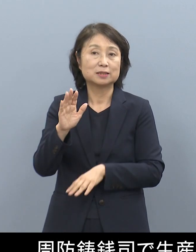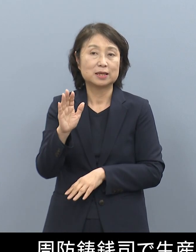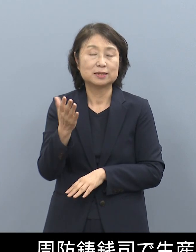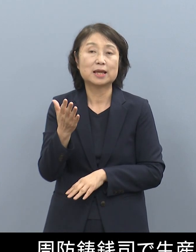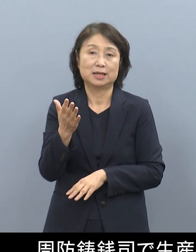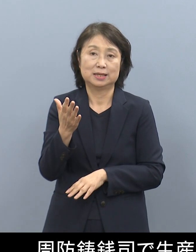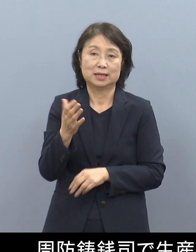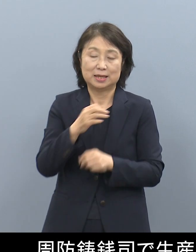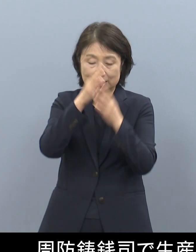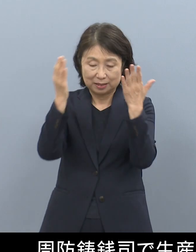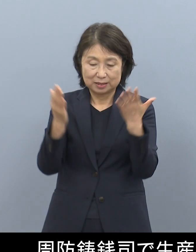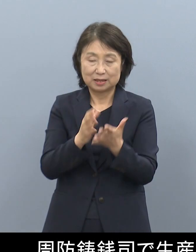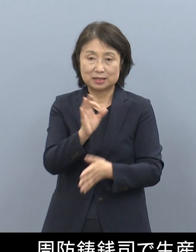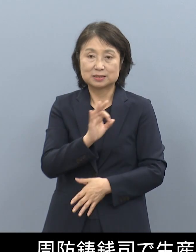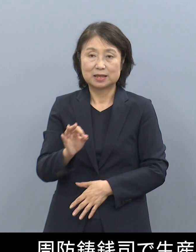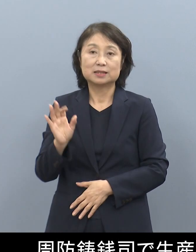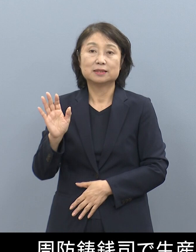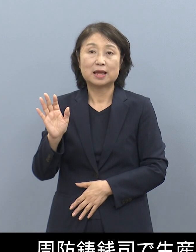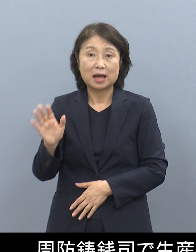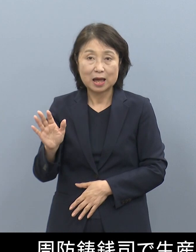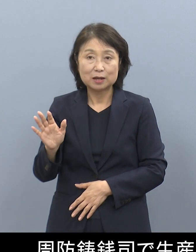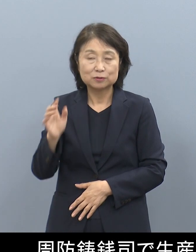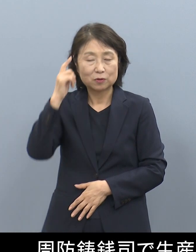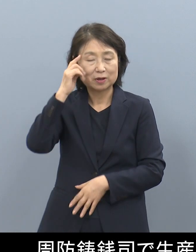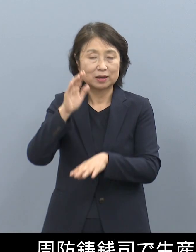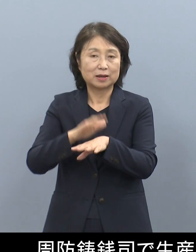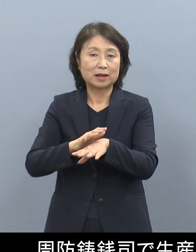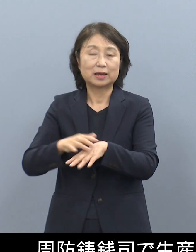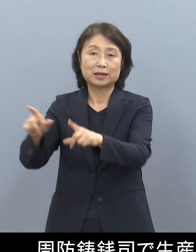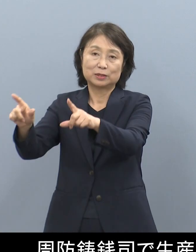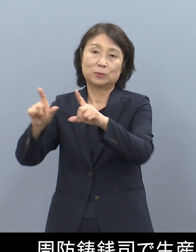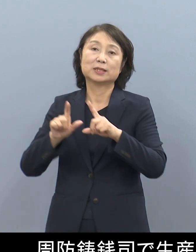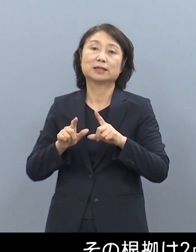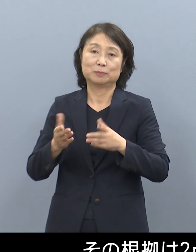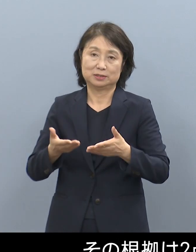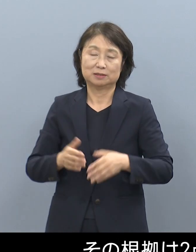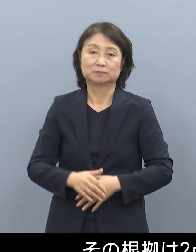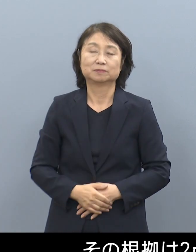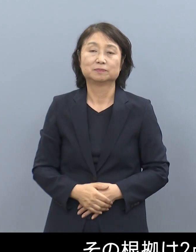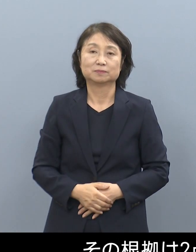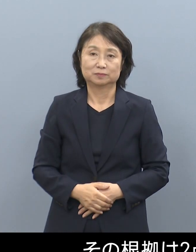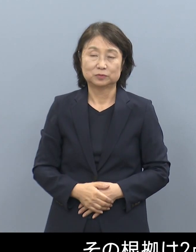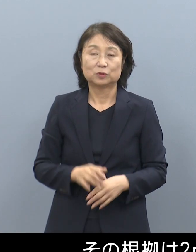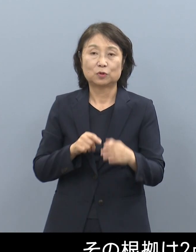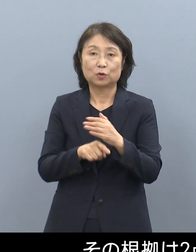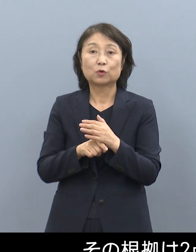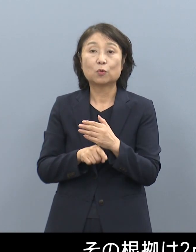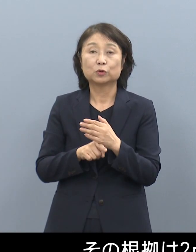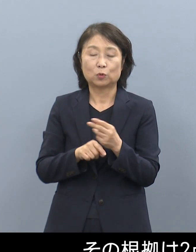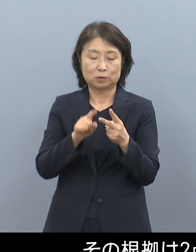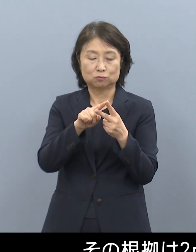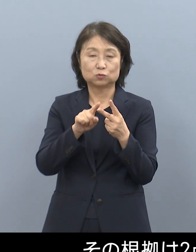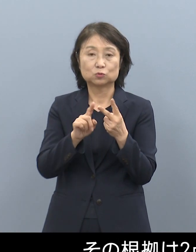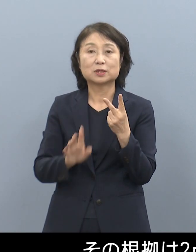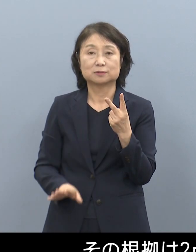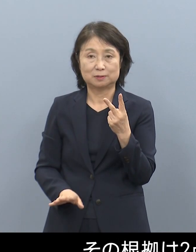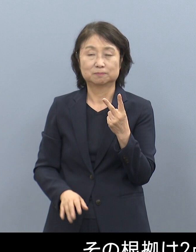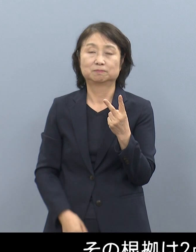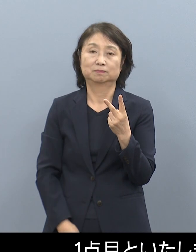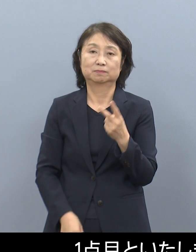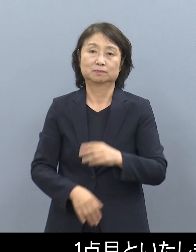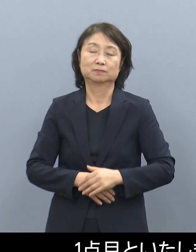品である可能性が高いとの所見が得られたものでございます。その根拠は2点あるとのことでございます